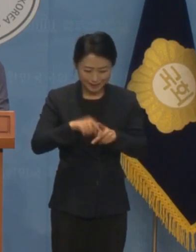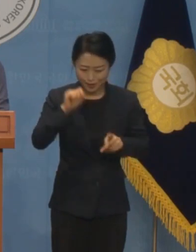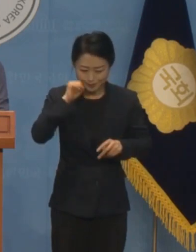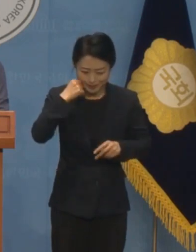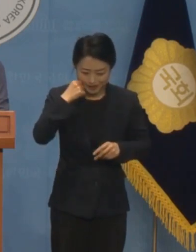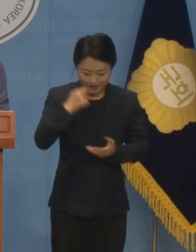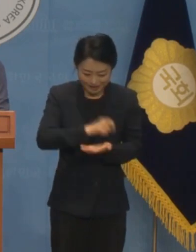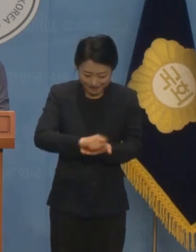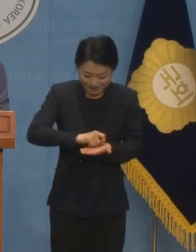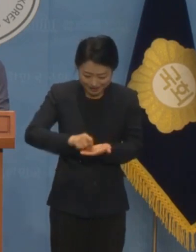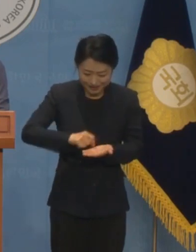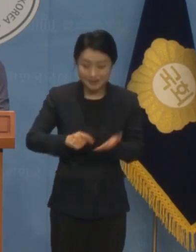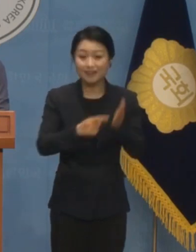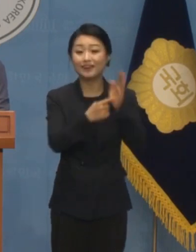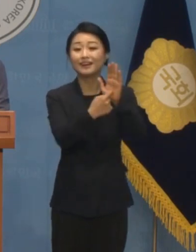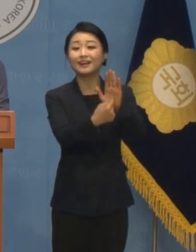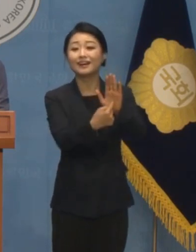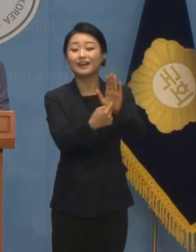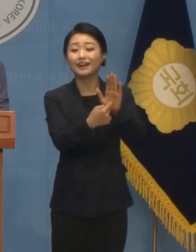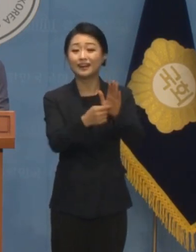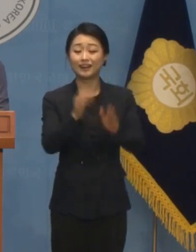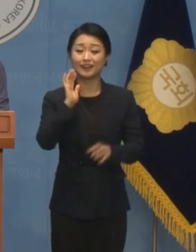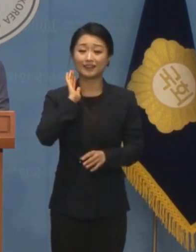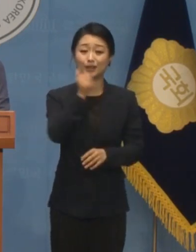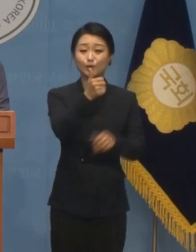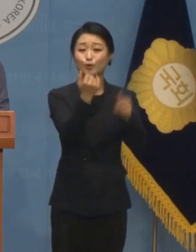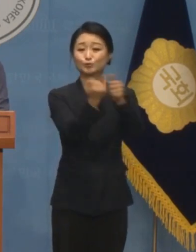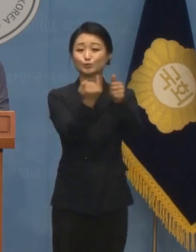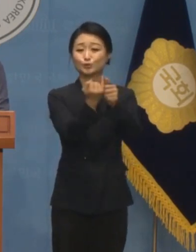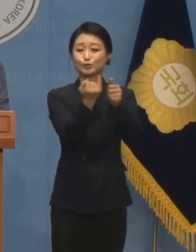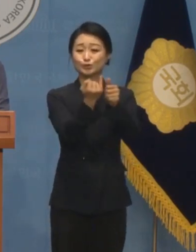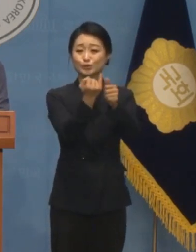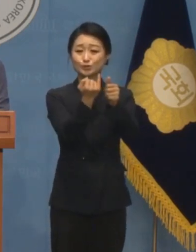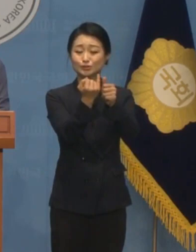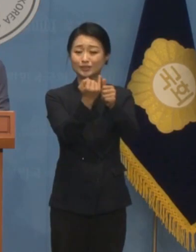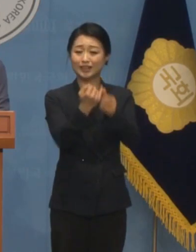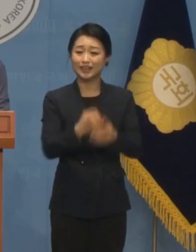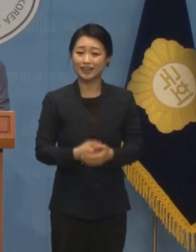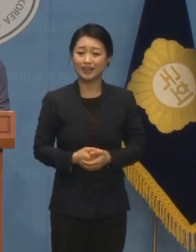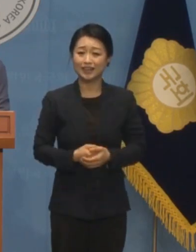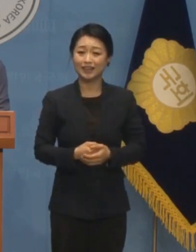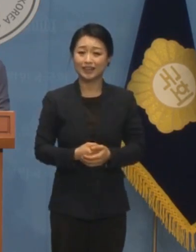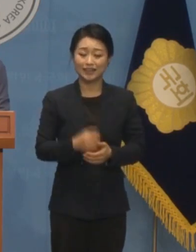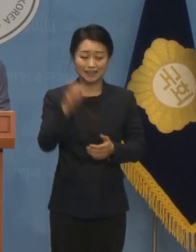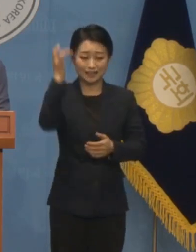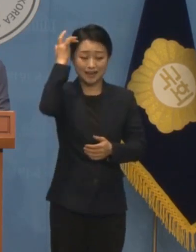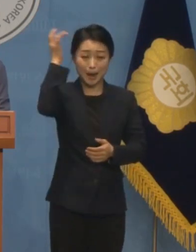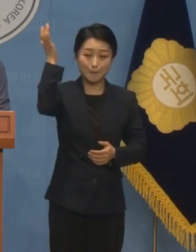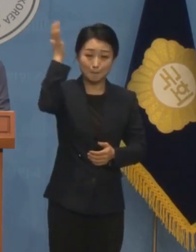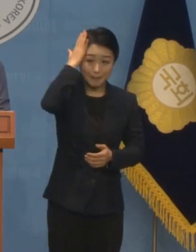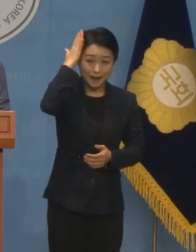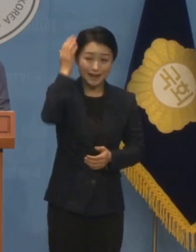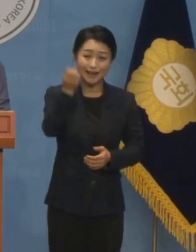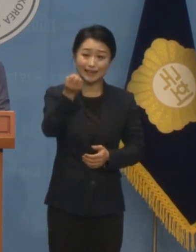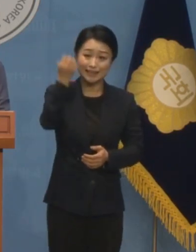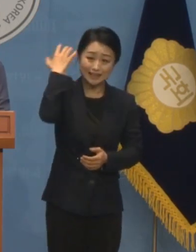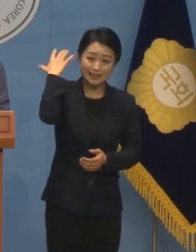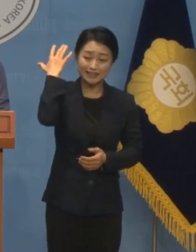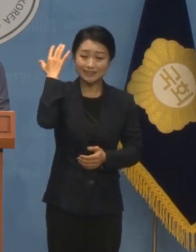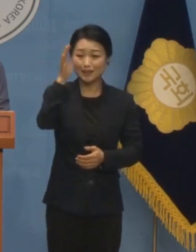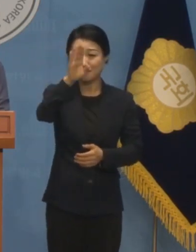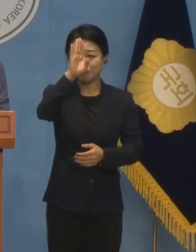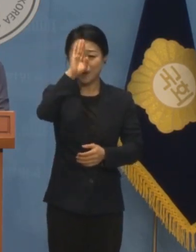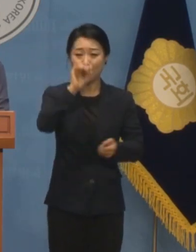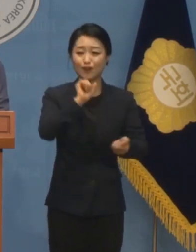어렵다고 적었습니다. 대통령 부부를 중심으로 지금 깜빡 잊는 전염병이라도 돌고